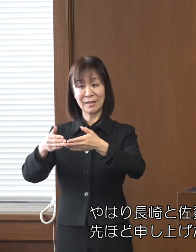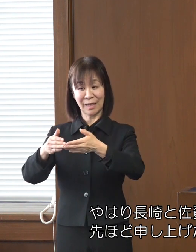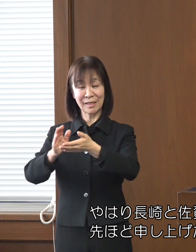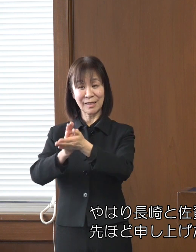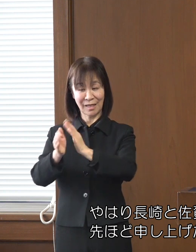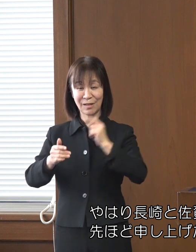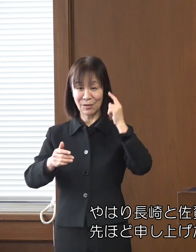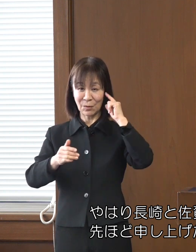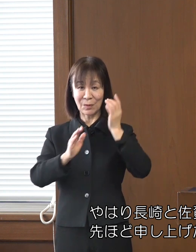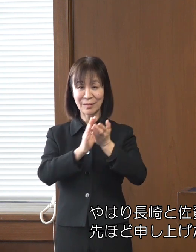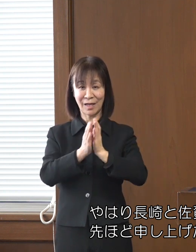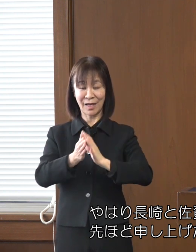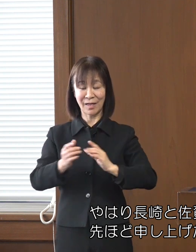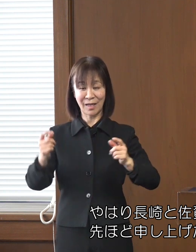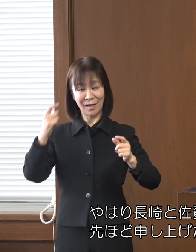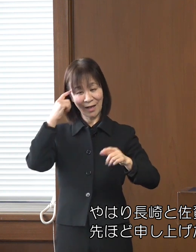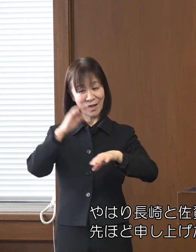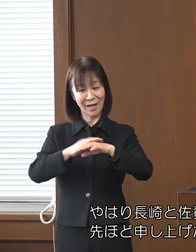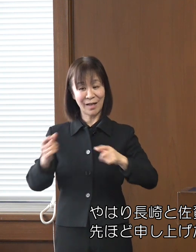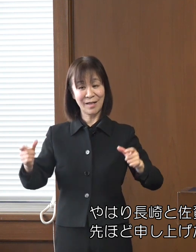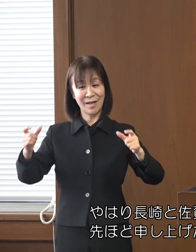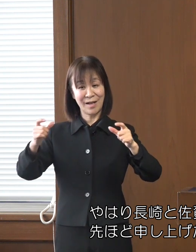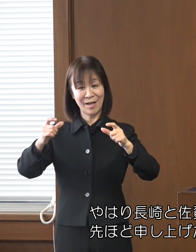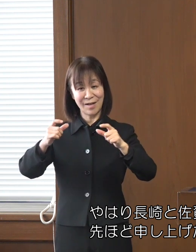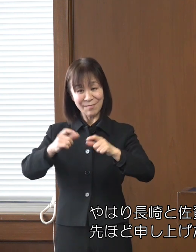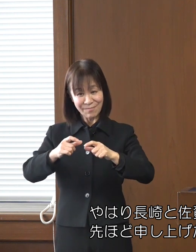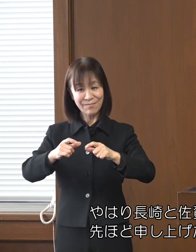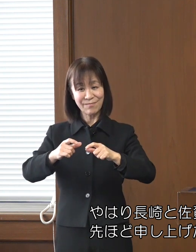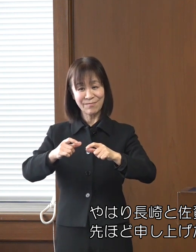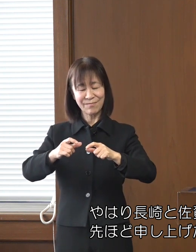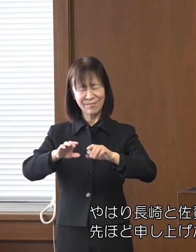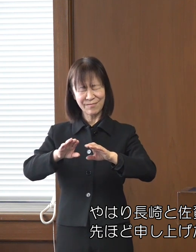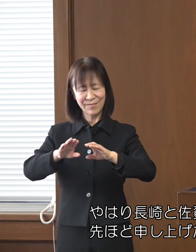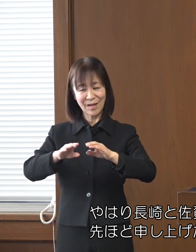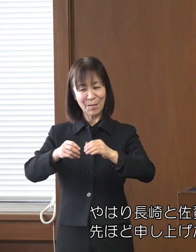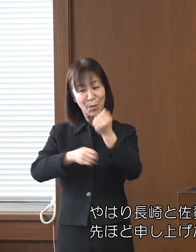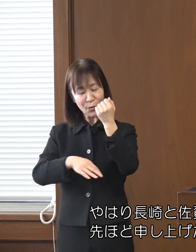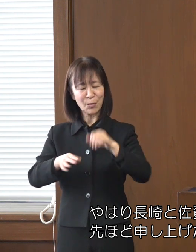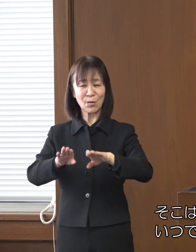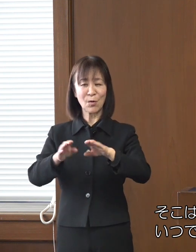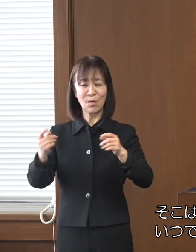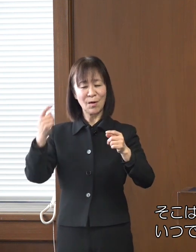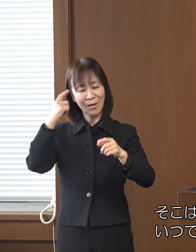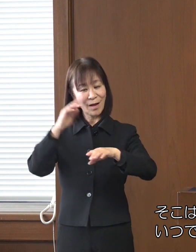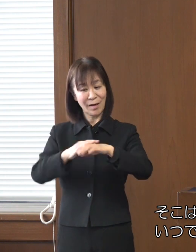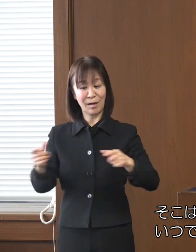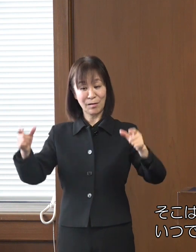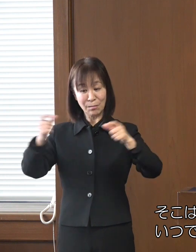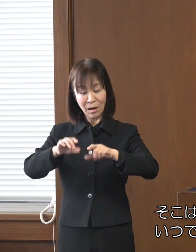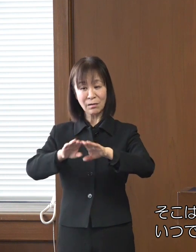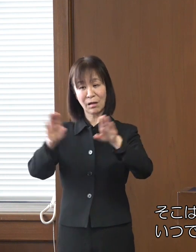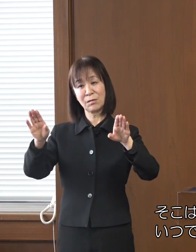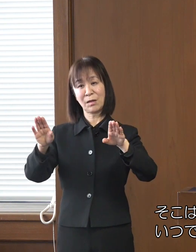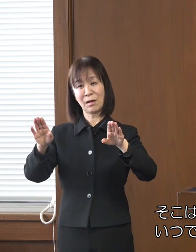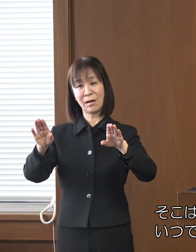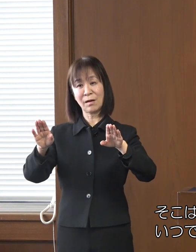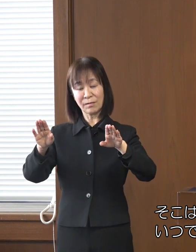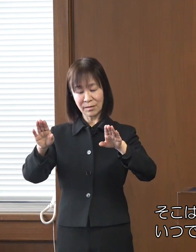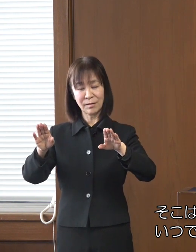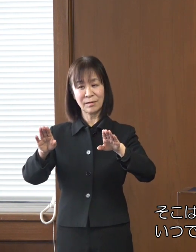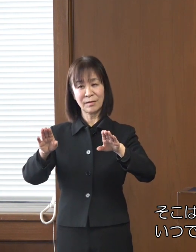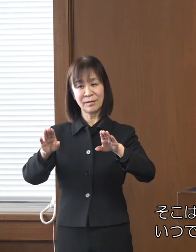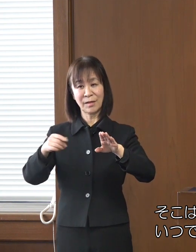賀が合意して始めたっていうのが先ほど申し上げたように原点だから、まあ、そこはあの我々と